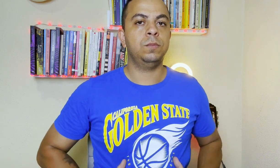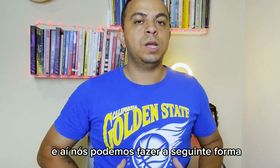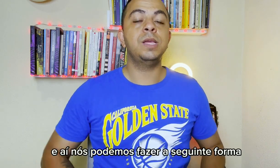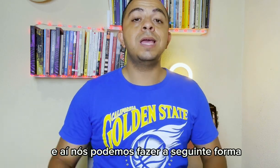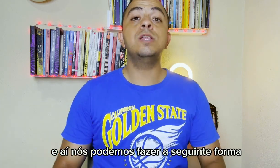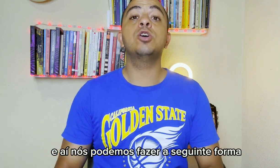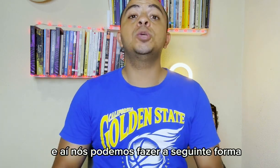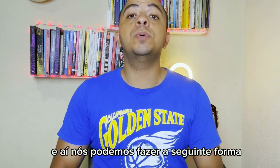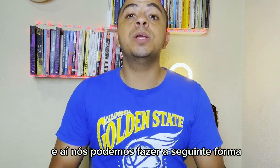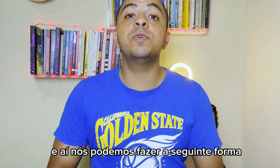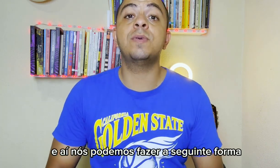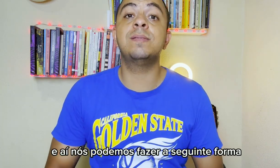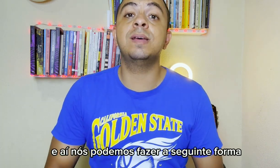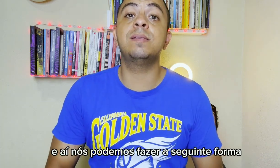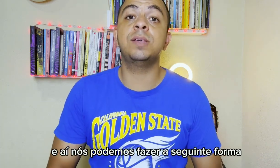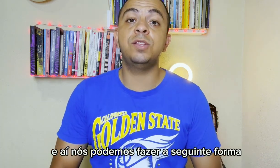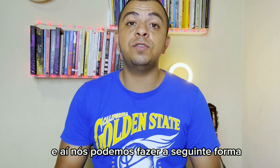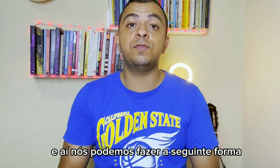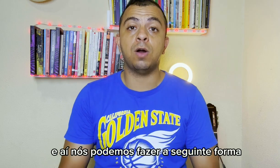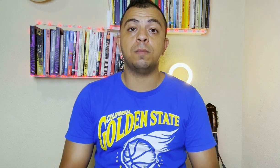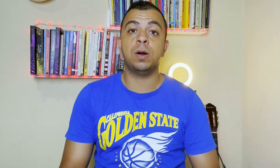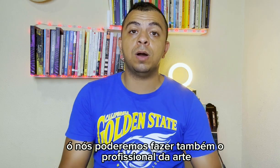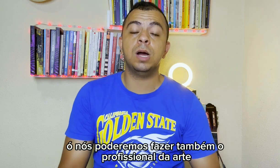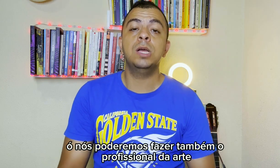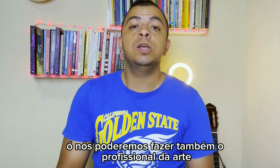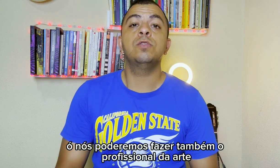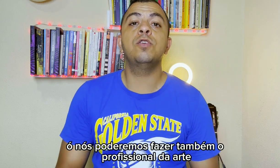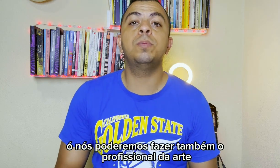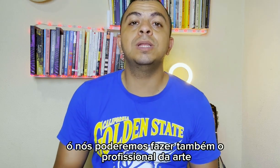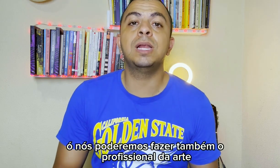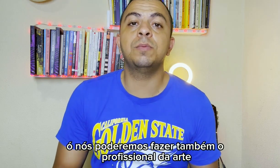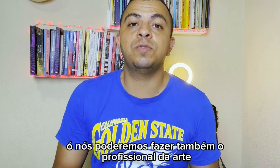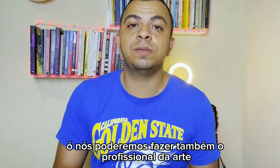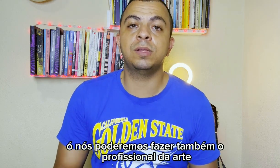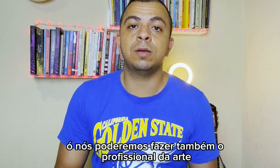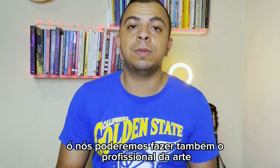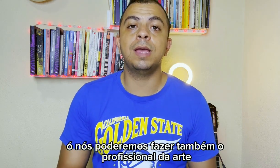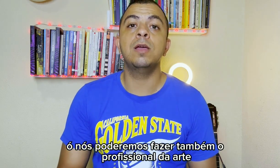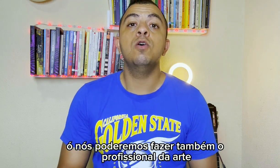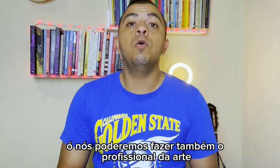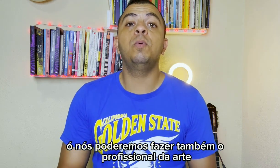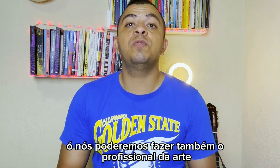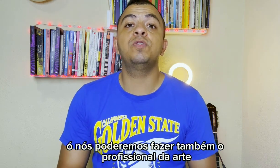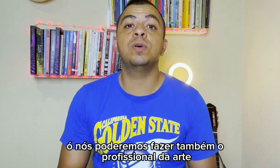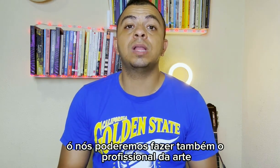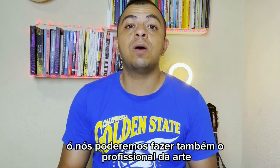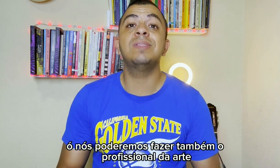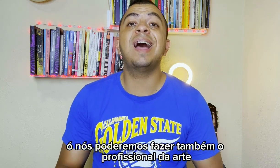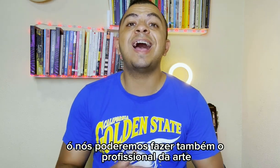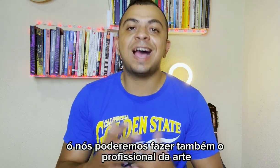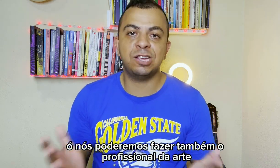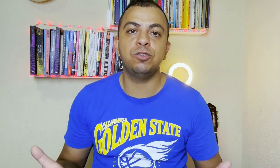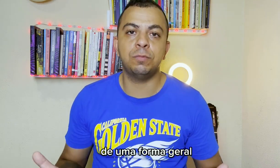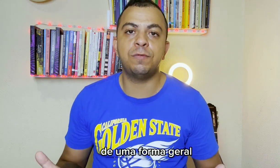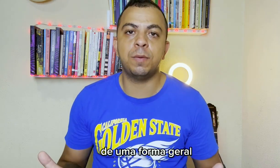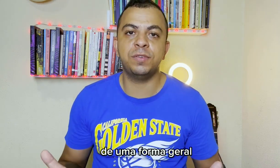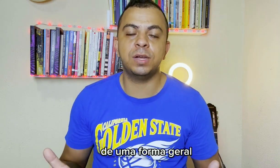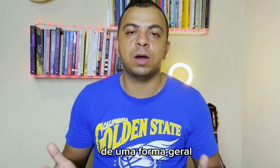E aí nós podemos fazer a seguinte forma, ó. Nós poderemos fazer também um profissional da arte de uma forma geral.